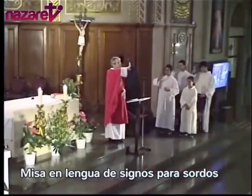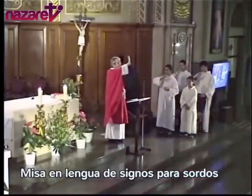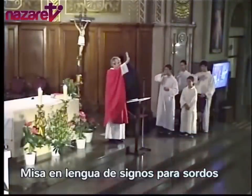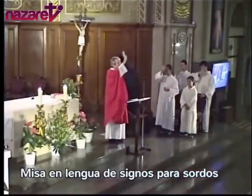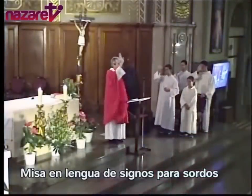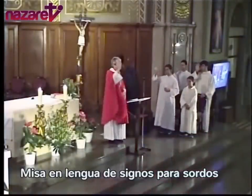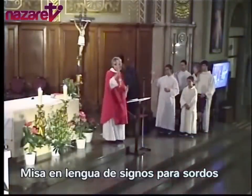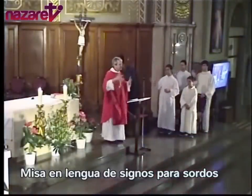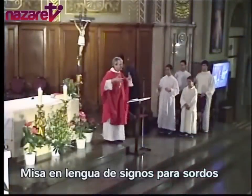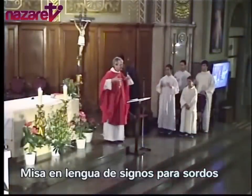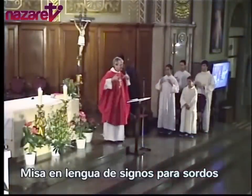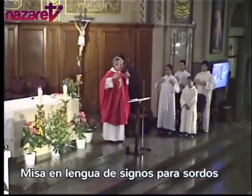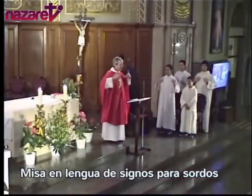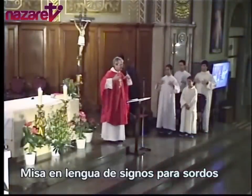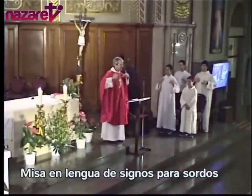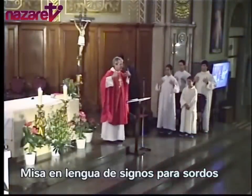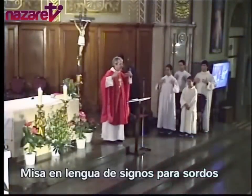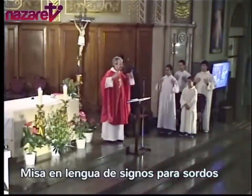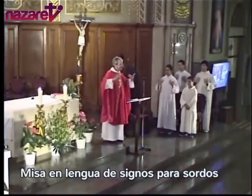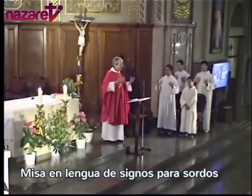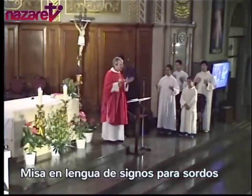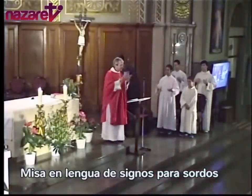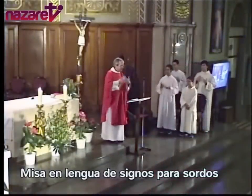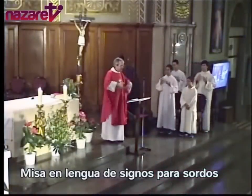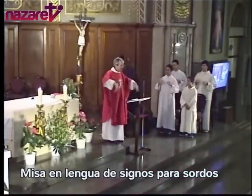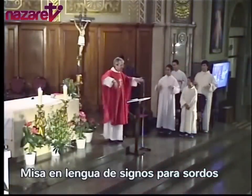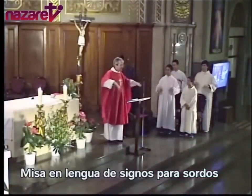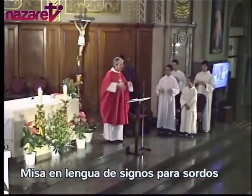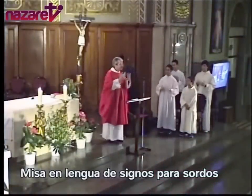Regina Celin letare.